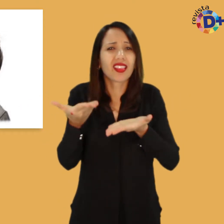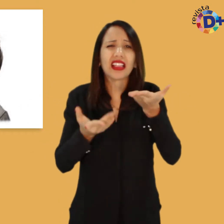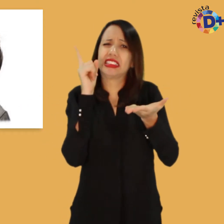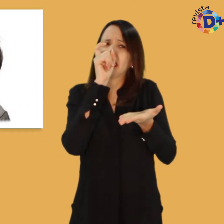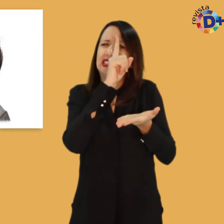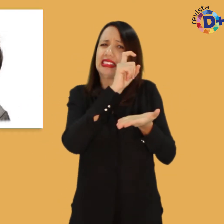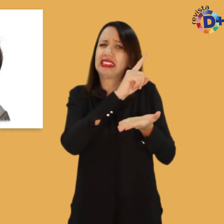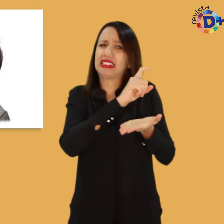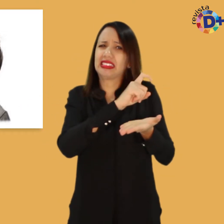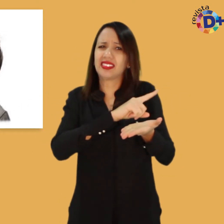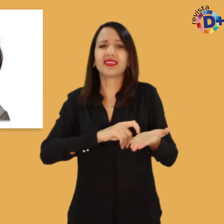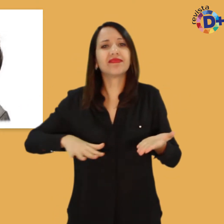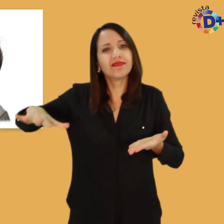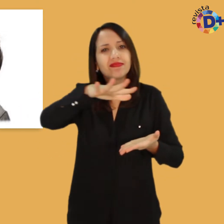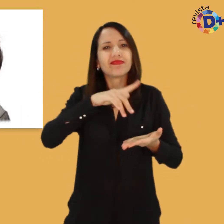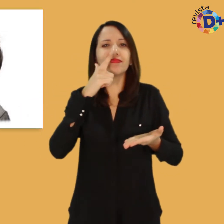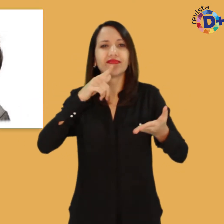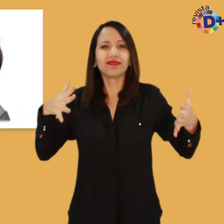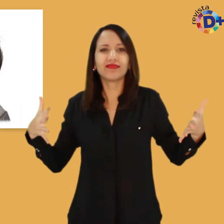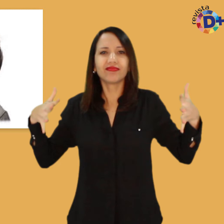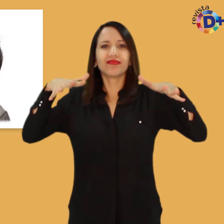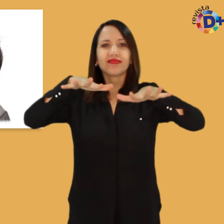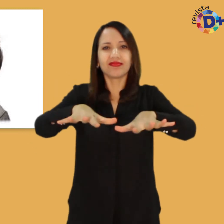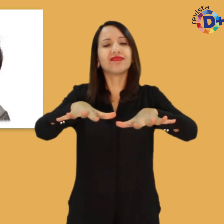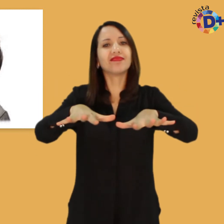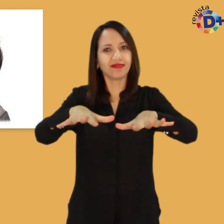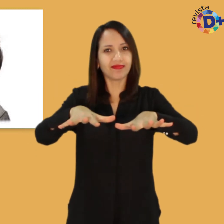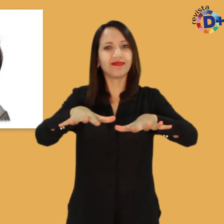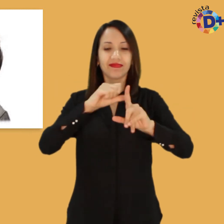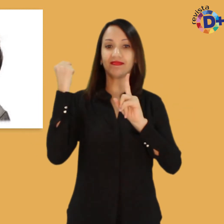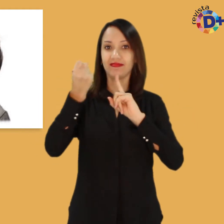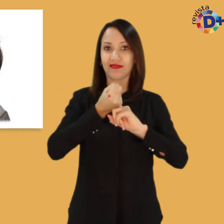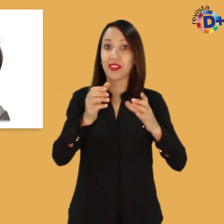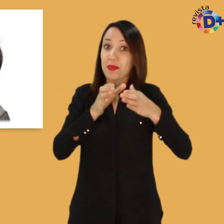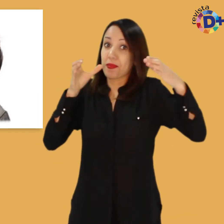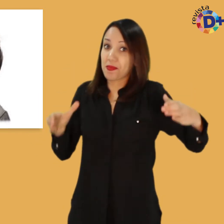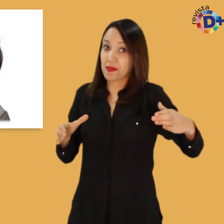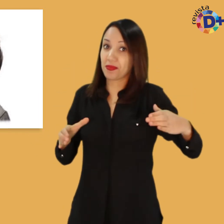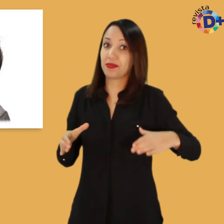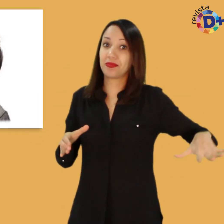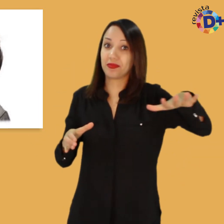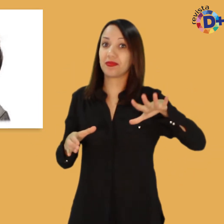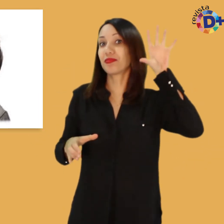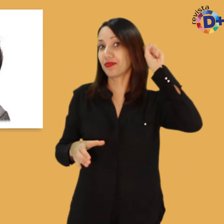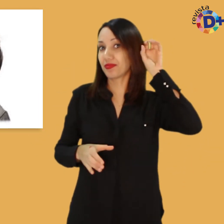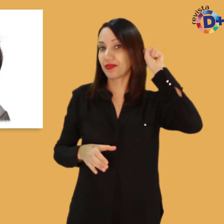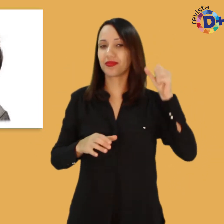dificilmente esses indivíduos integrariam a sociedade majoritária, que é de ouvintes. Assim,